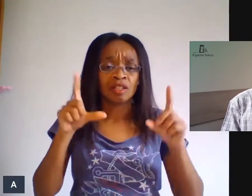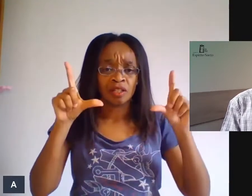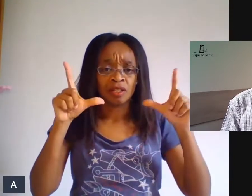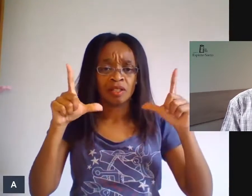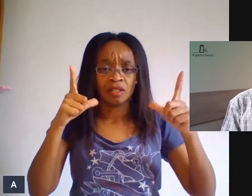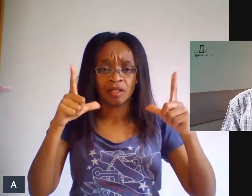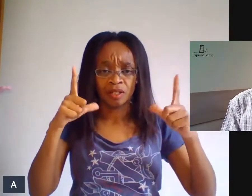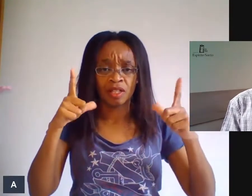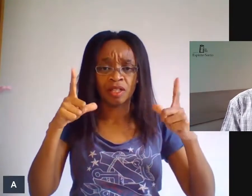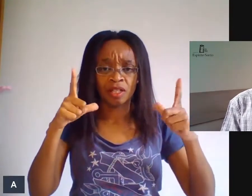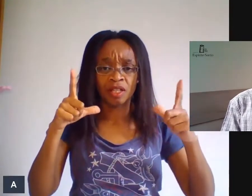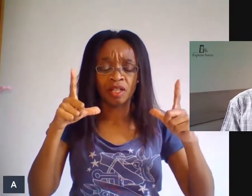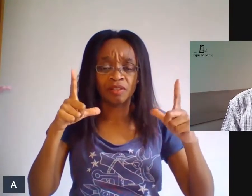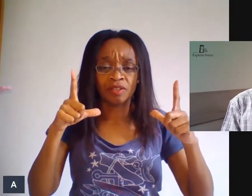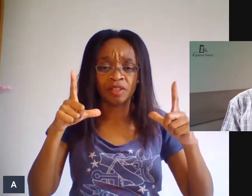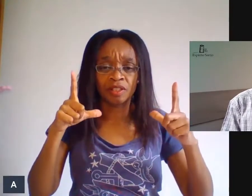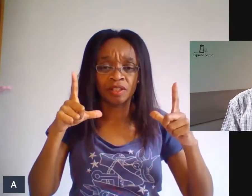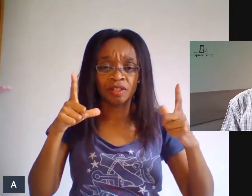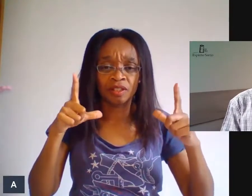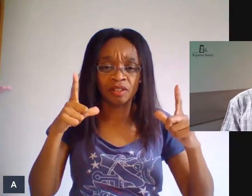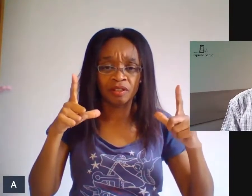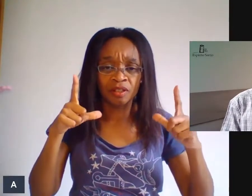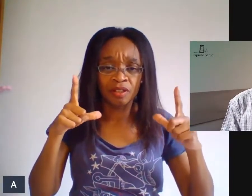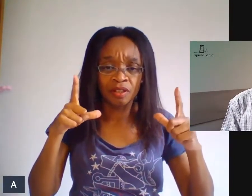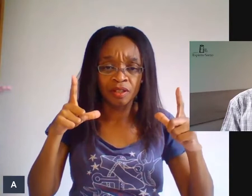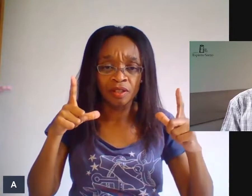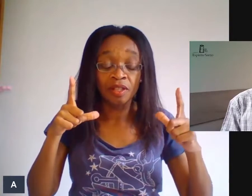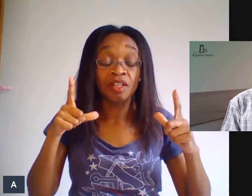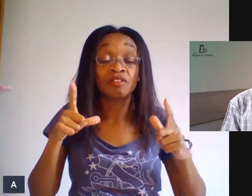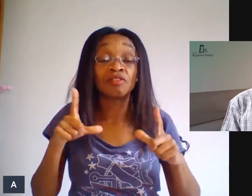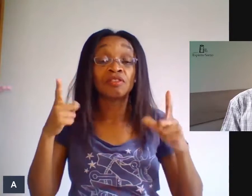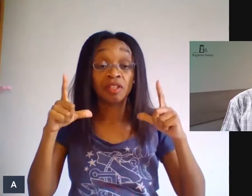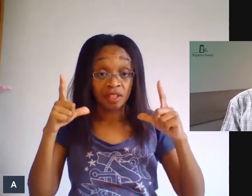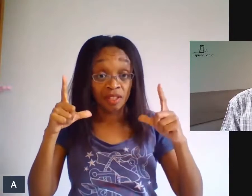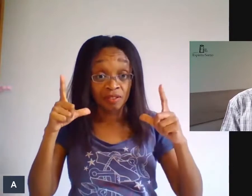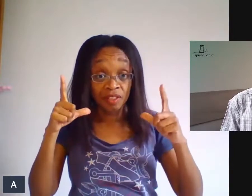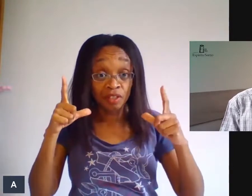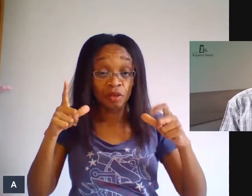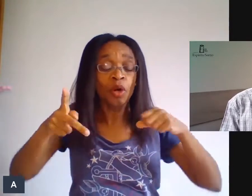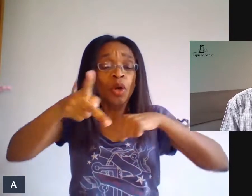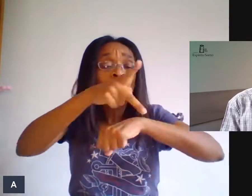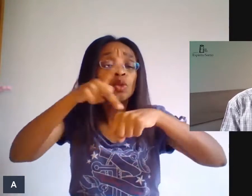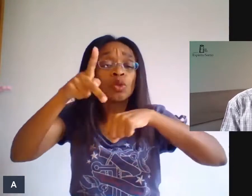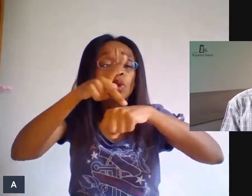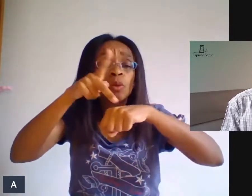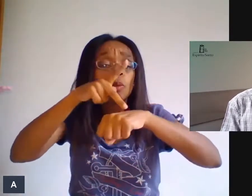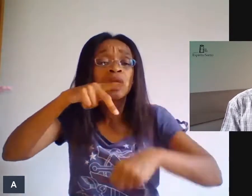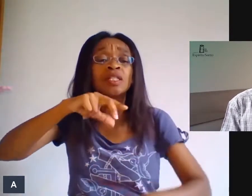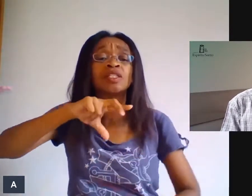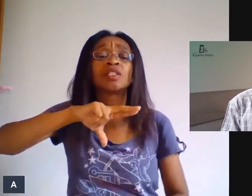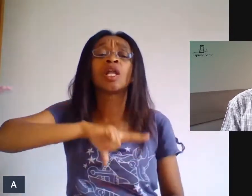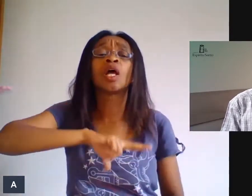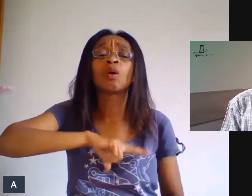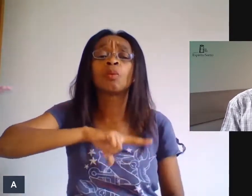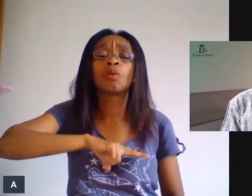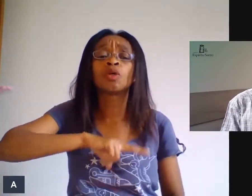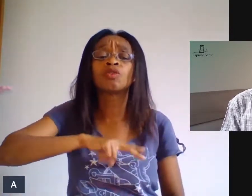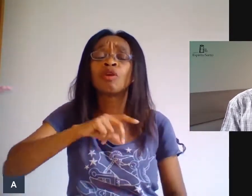Portugal está exportando, né, importando jovens, né,